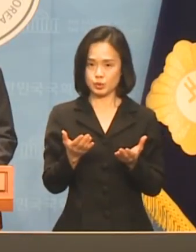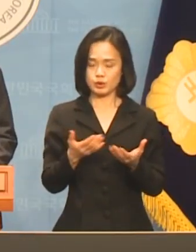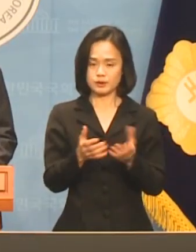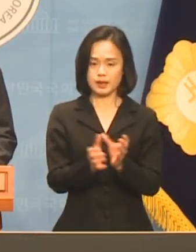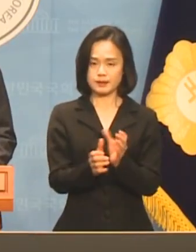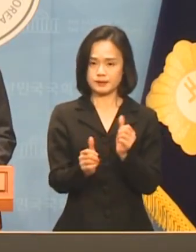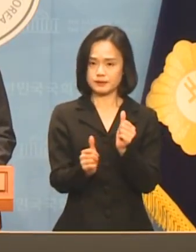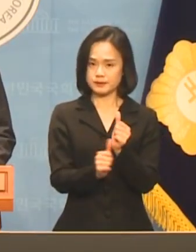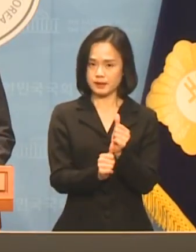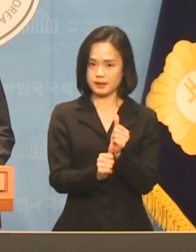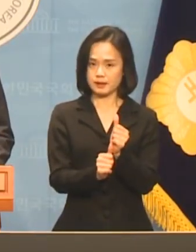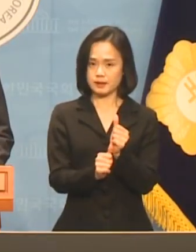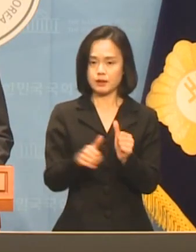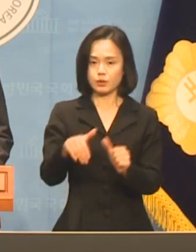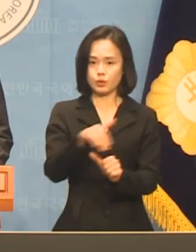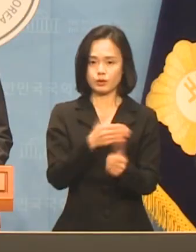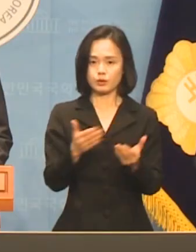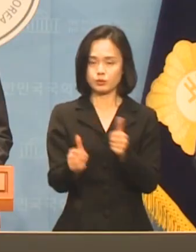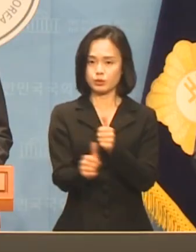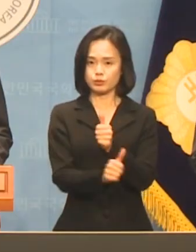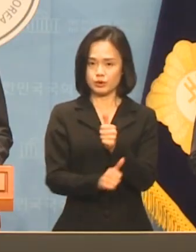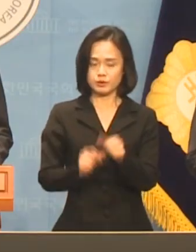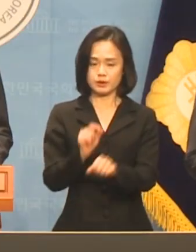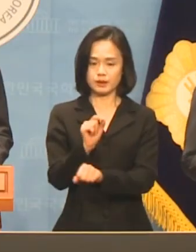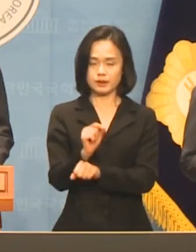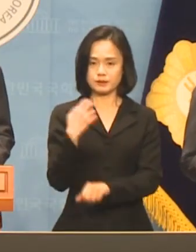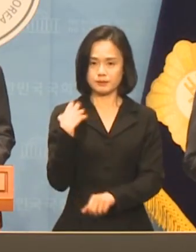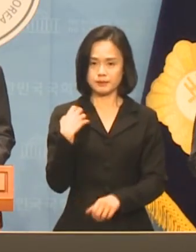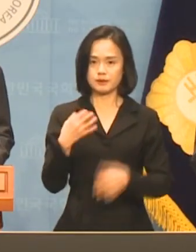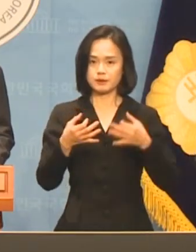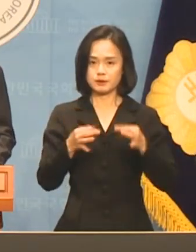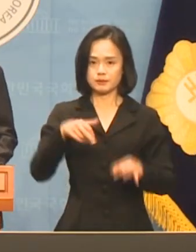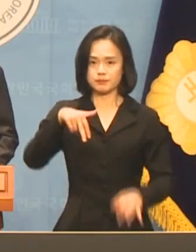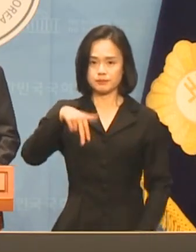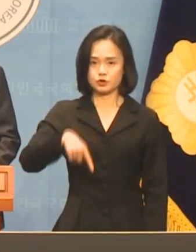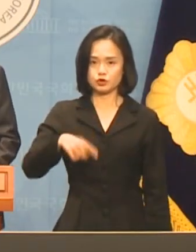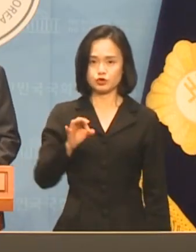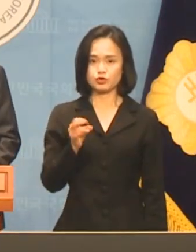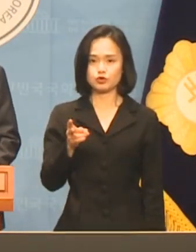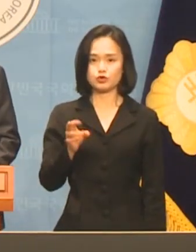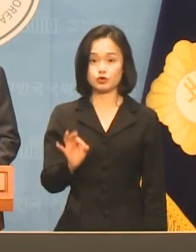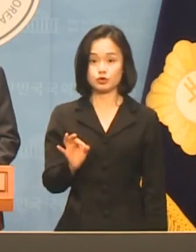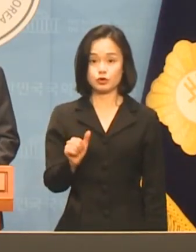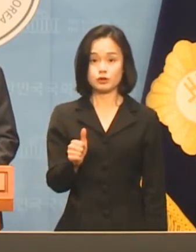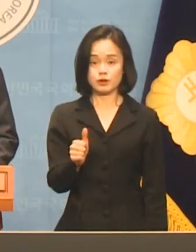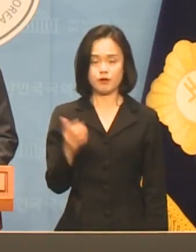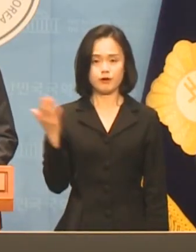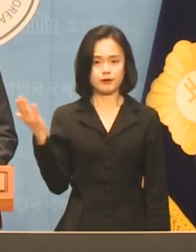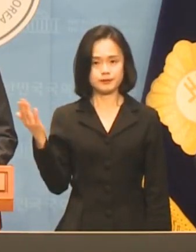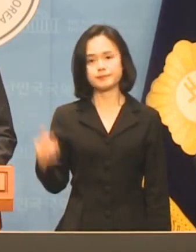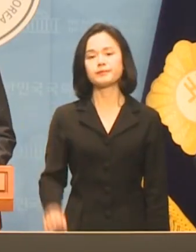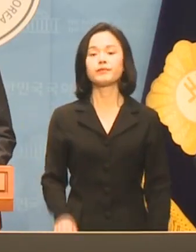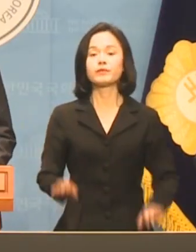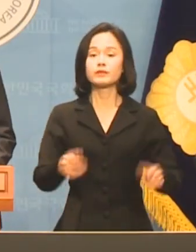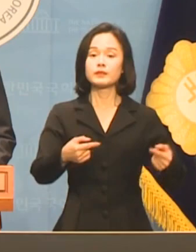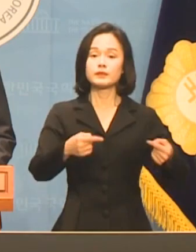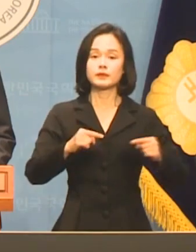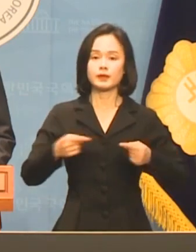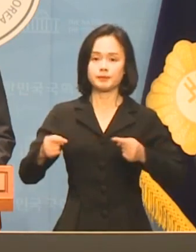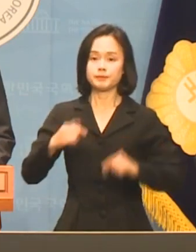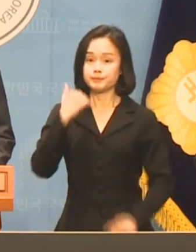부단장이자 환경노동위원회 간사를 맡고 있는 김주영입니다. 오늘 기자회견에 참석해 주신 분들부터 먼저